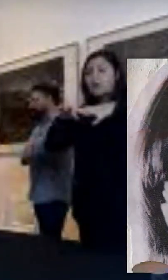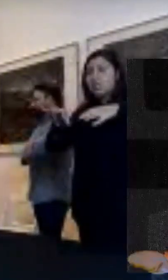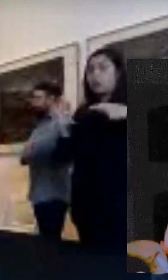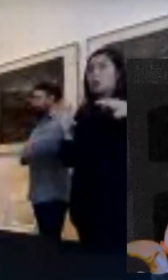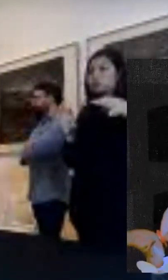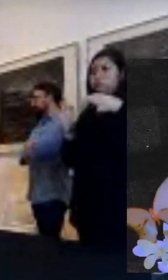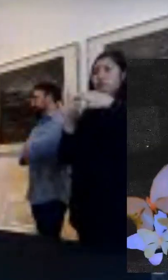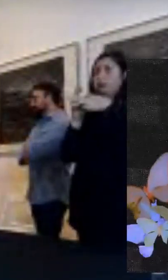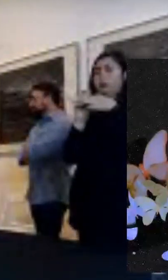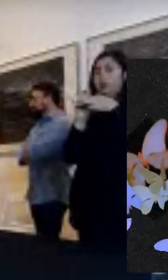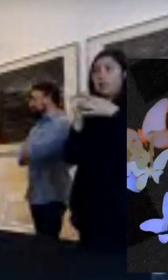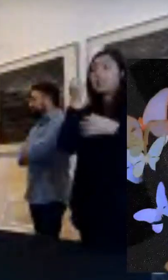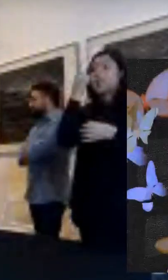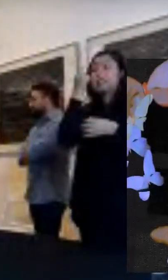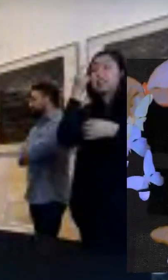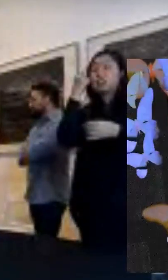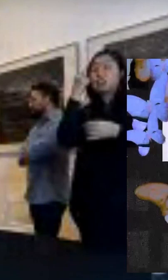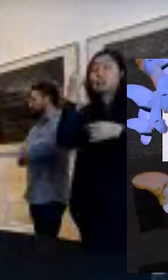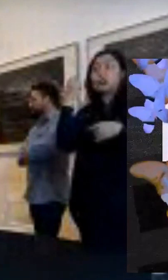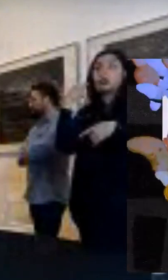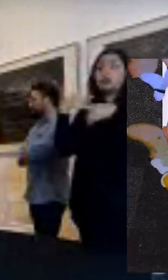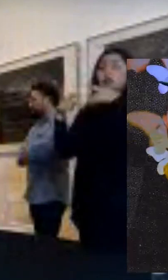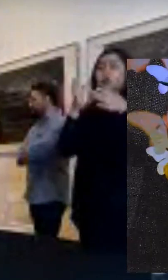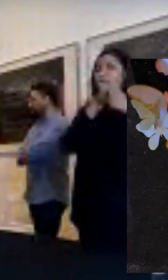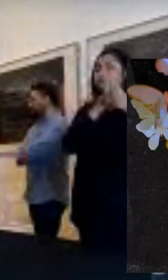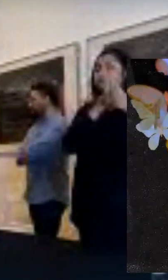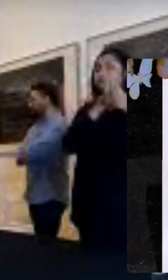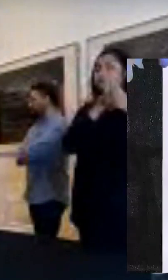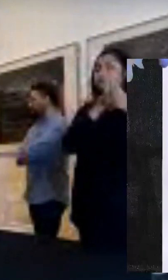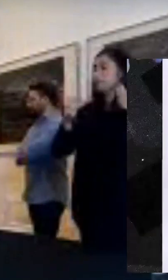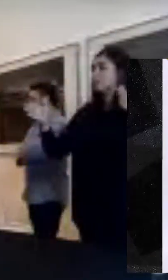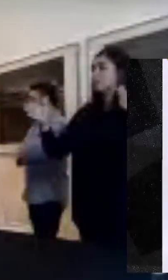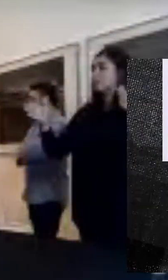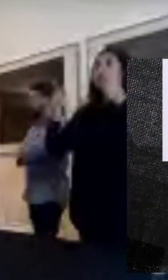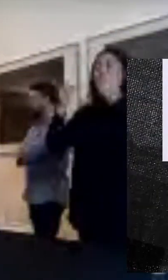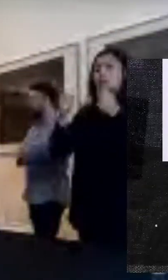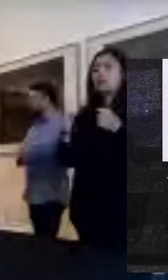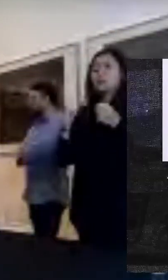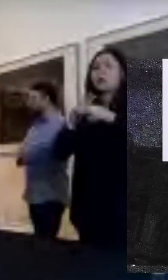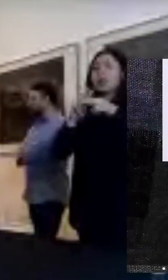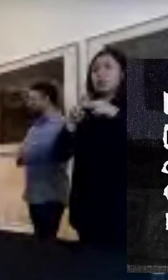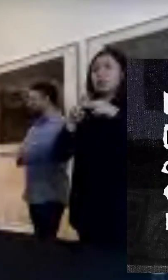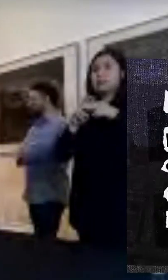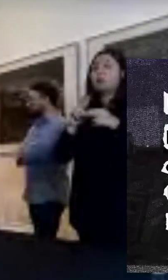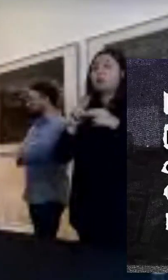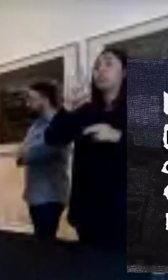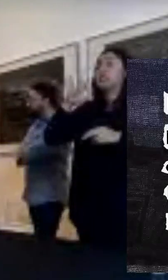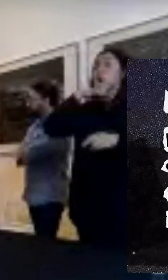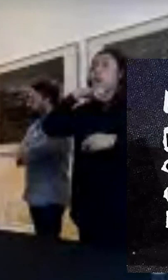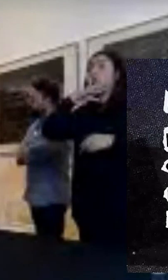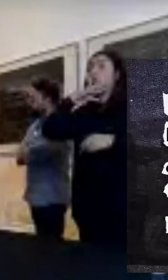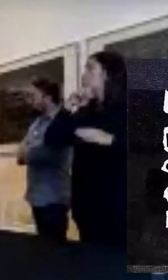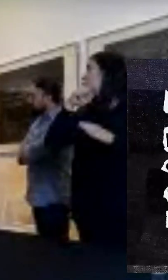manera entendió la narrativa y lo pudo traducir en una pieza audiovisual de como 20-25 minutos, en la que, como